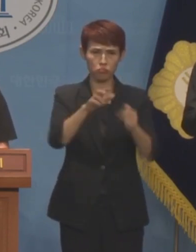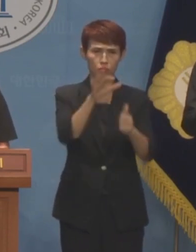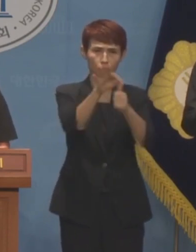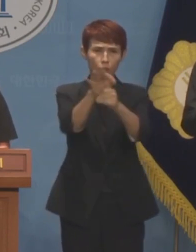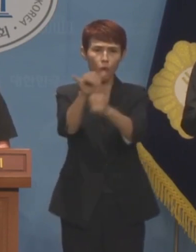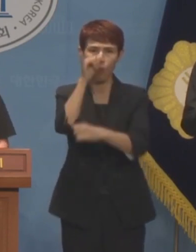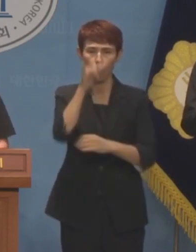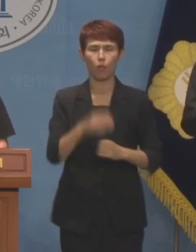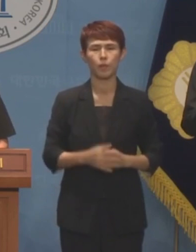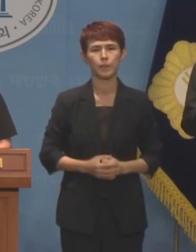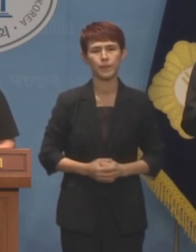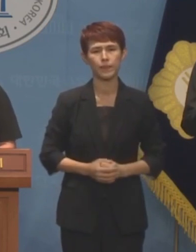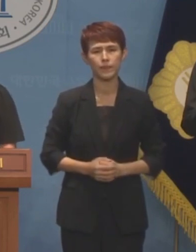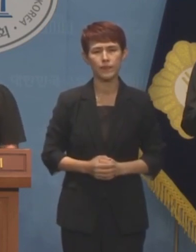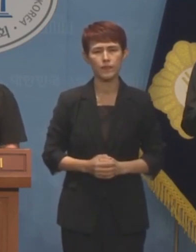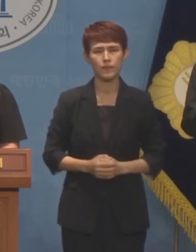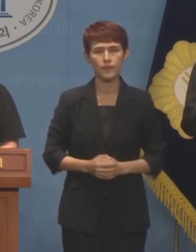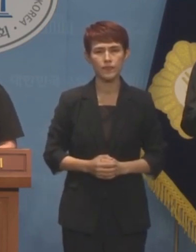네, 다음은